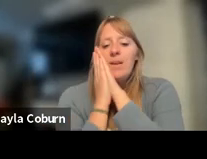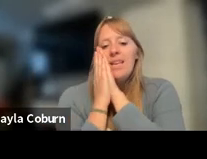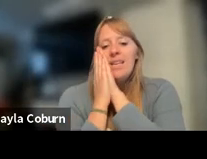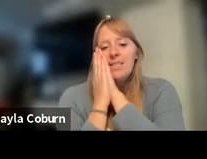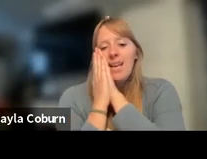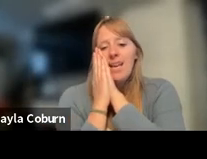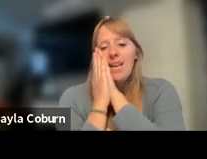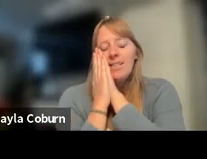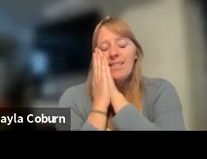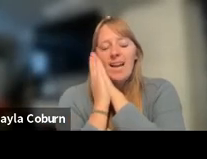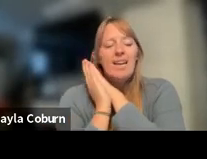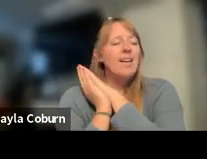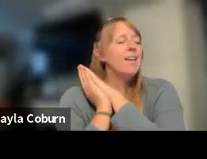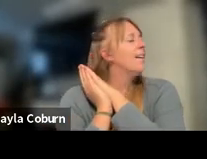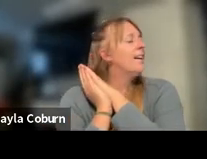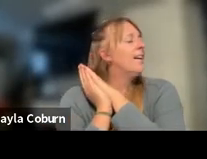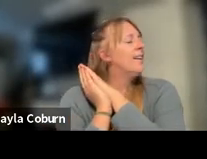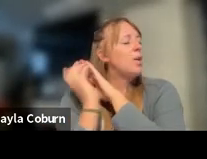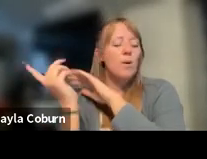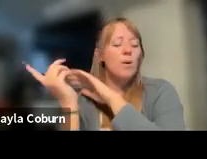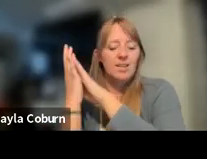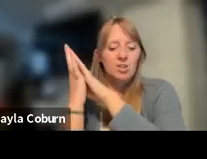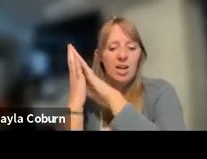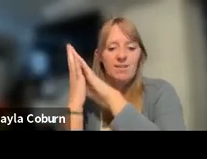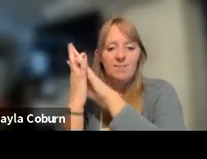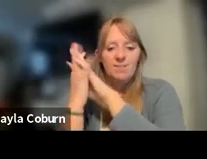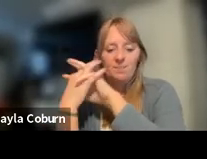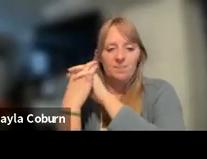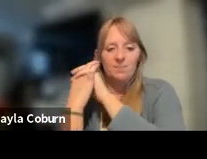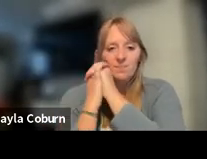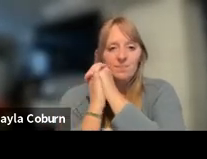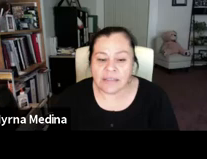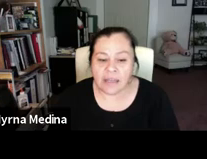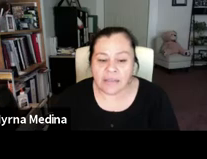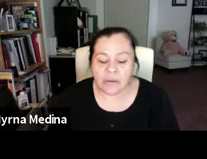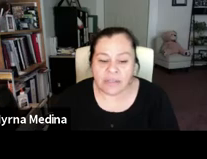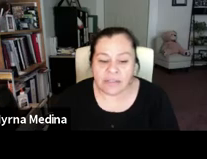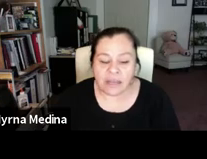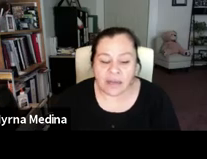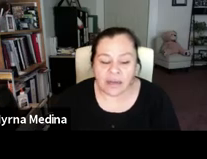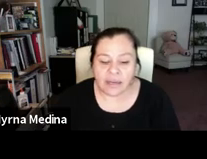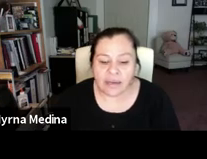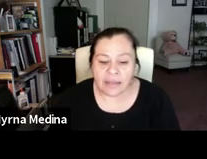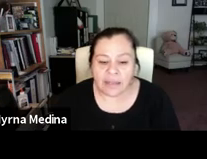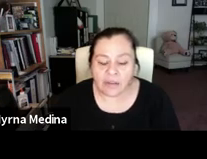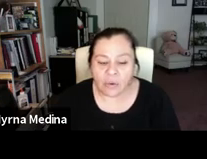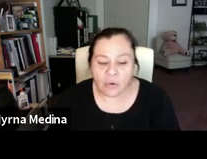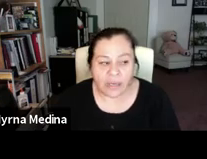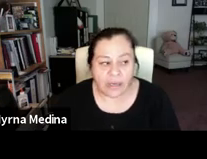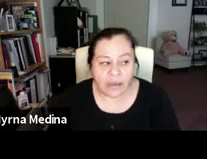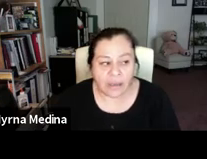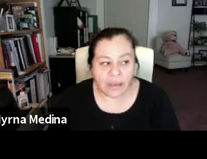This woman is signing You Are My Sunshine. Esta señora está